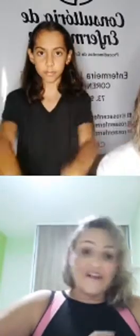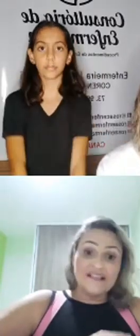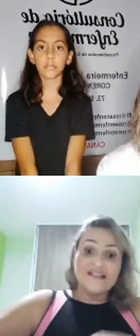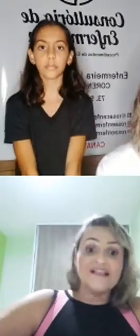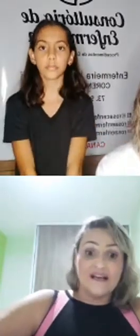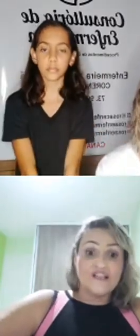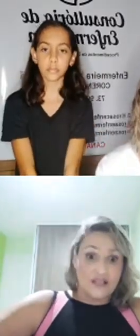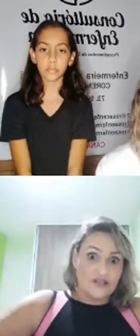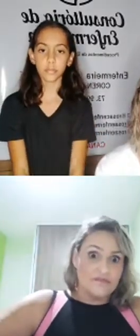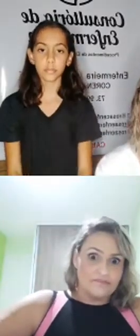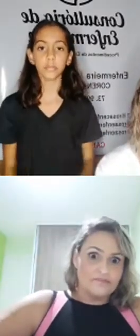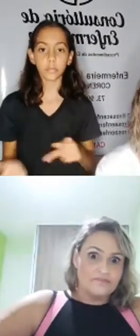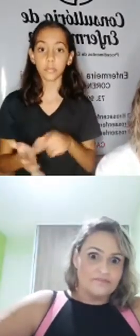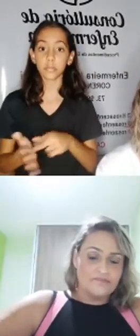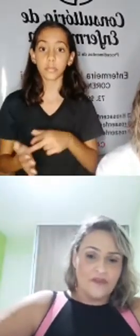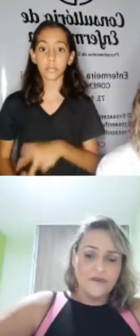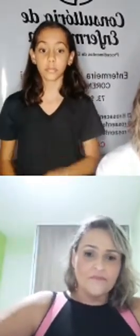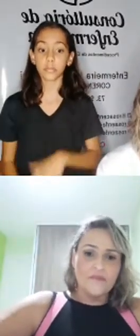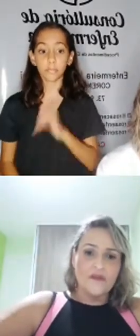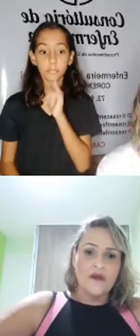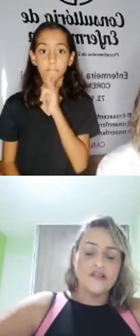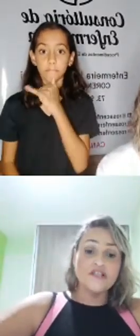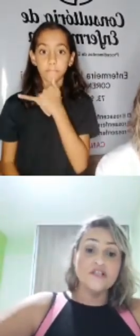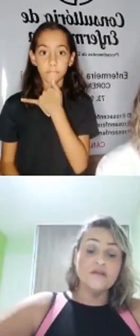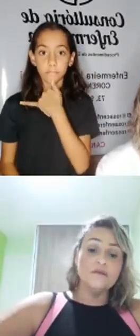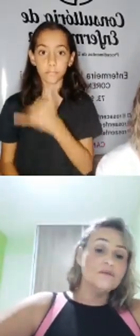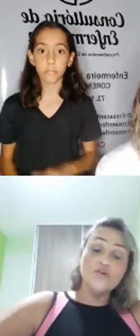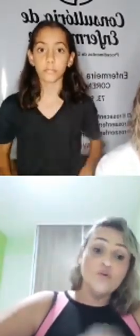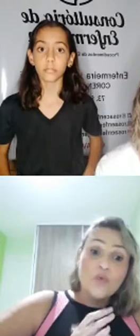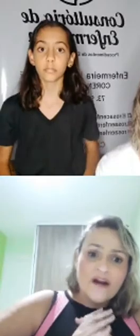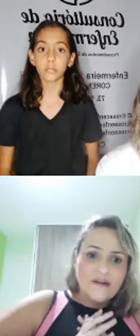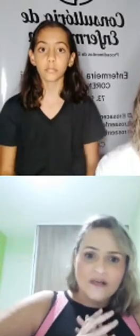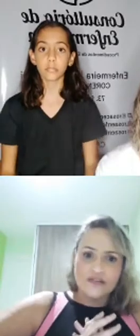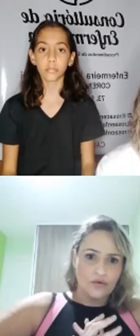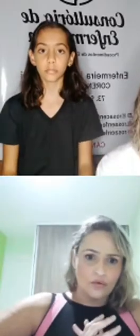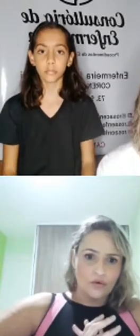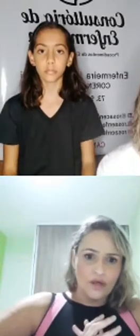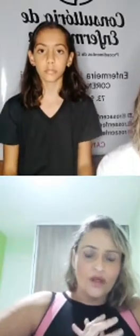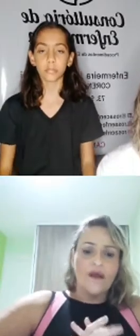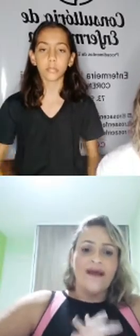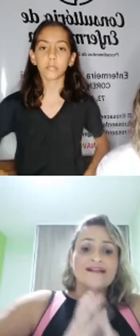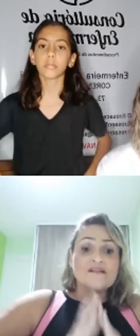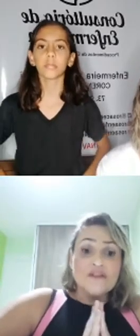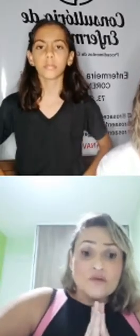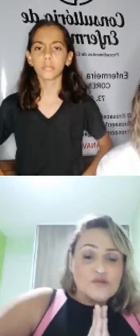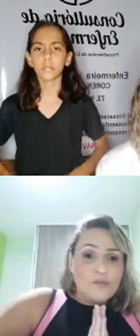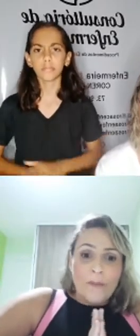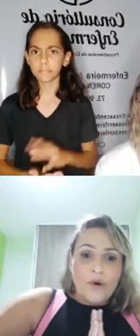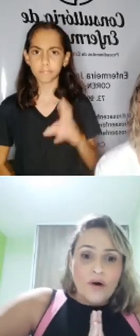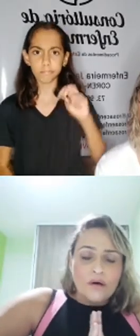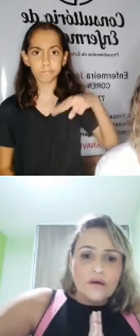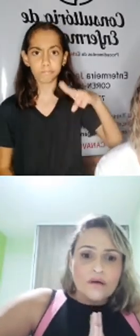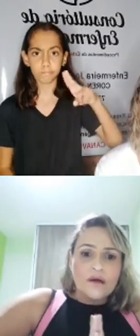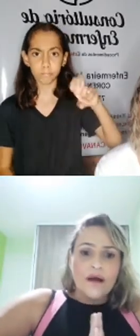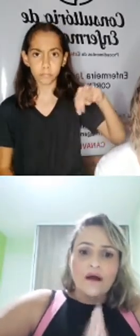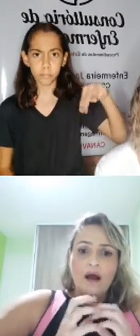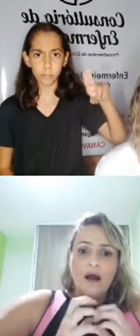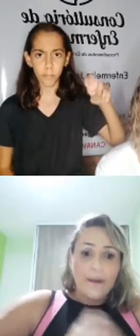uma verdadeira tragédia, né? A gente nunca imaginou. Esse vírus não popou,